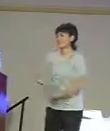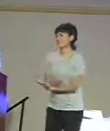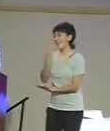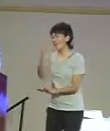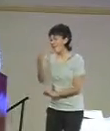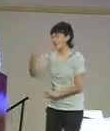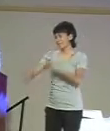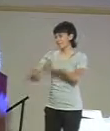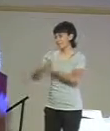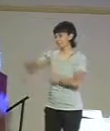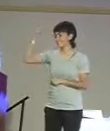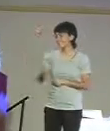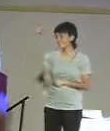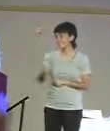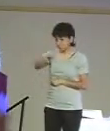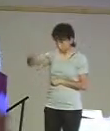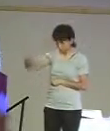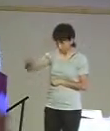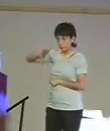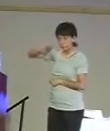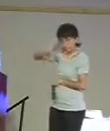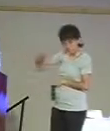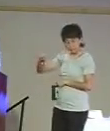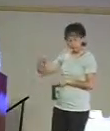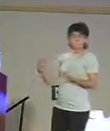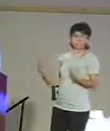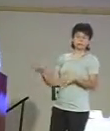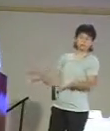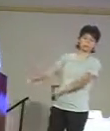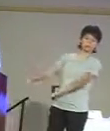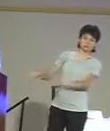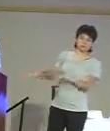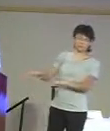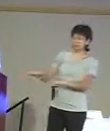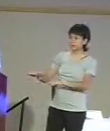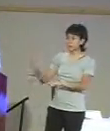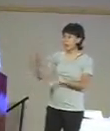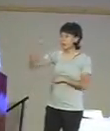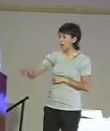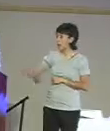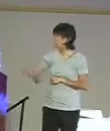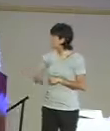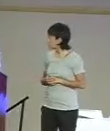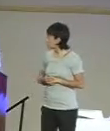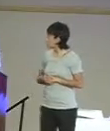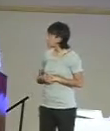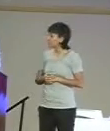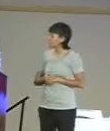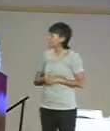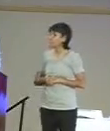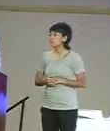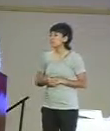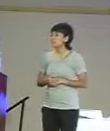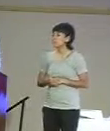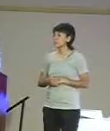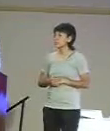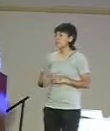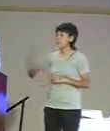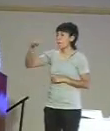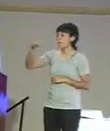impacto tan importante que tiene esta condición en términos de